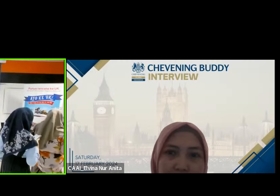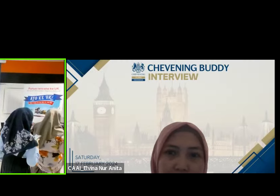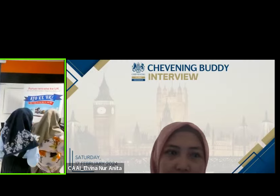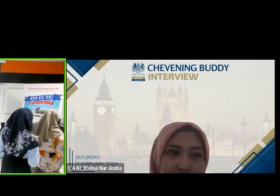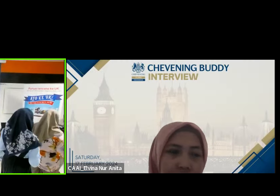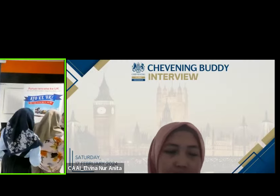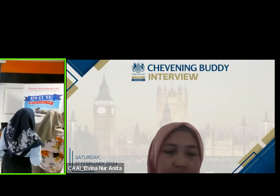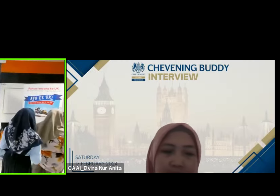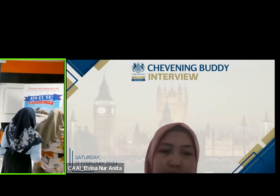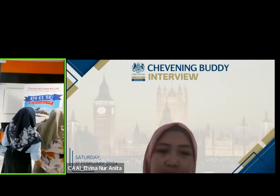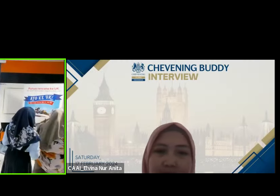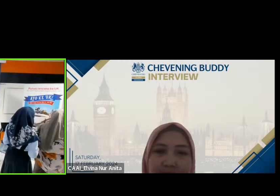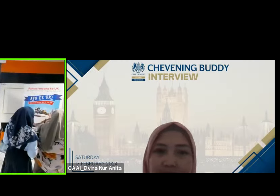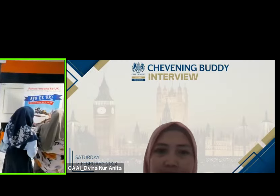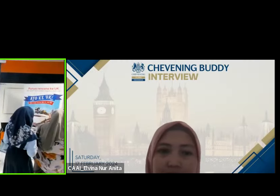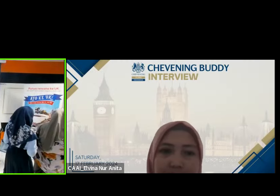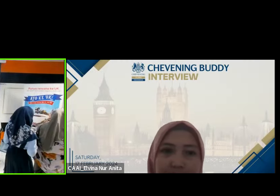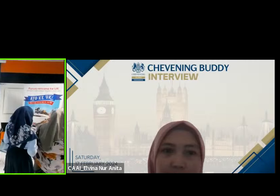oke